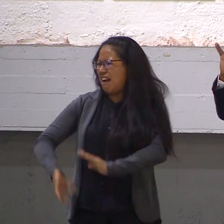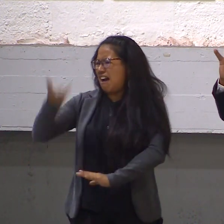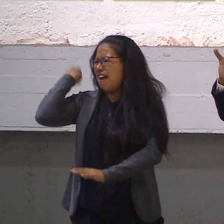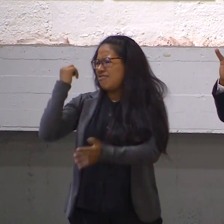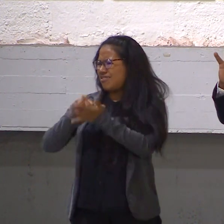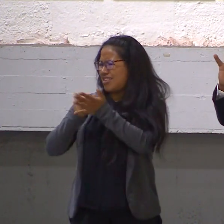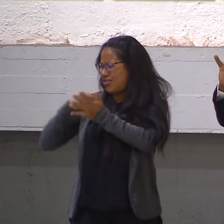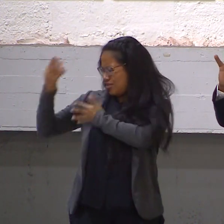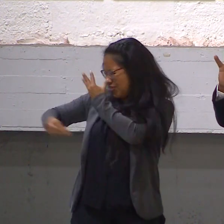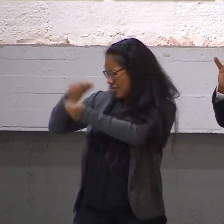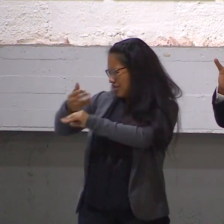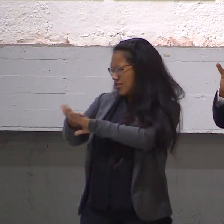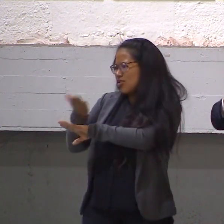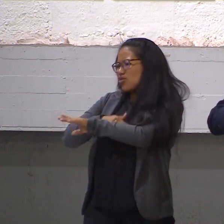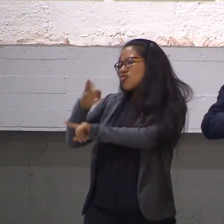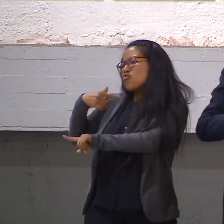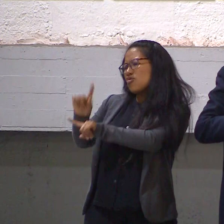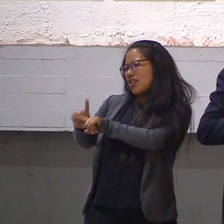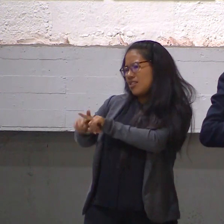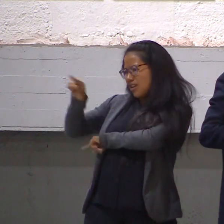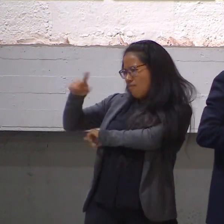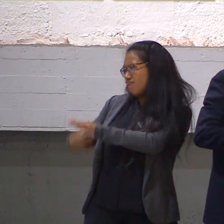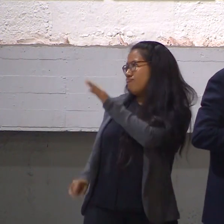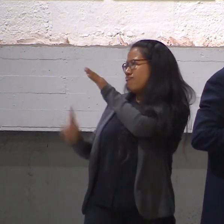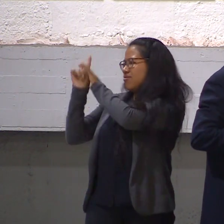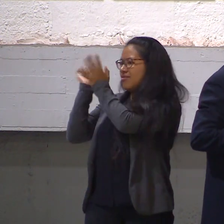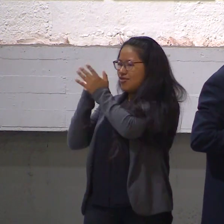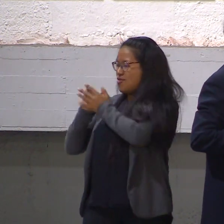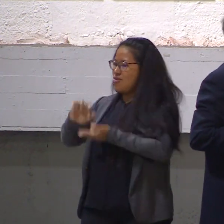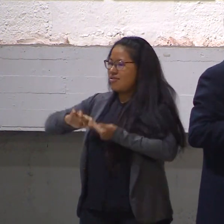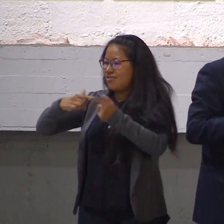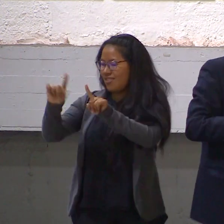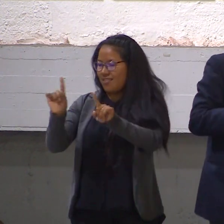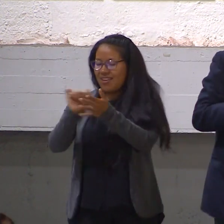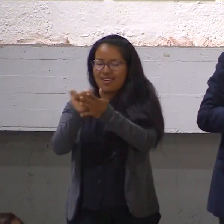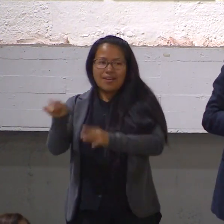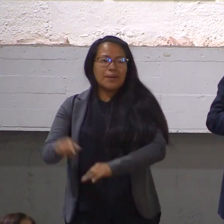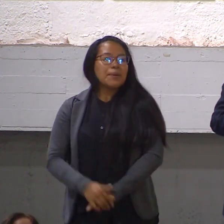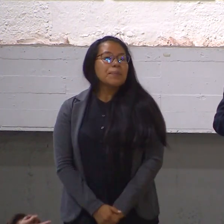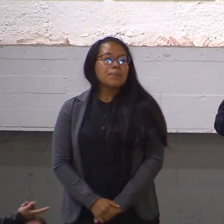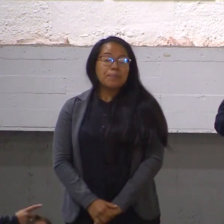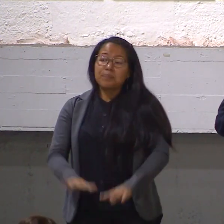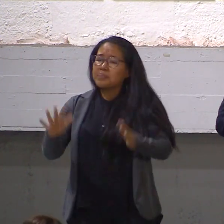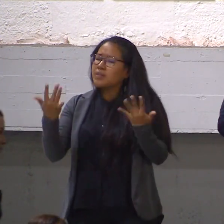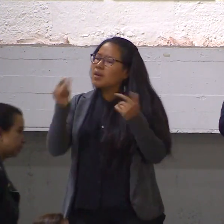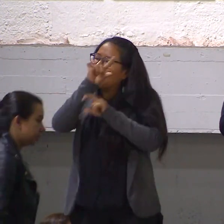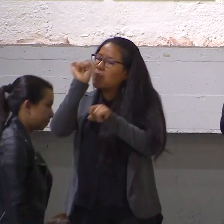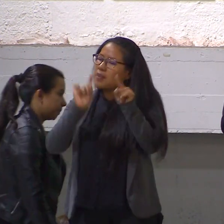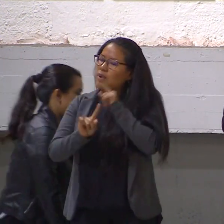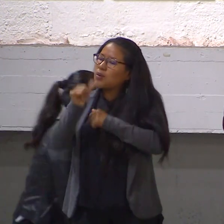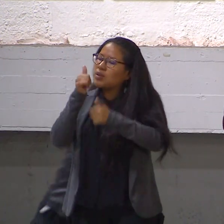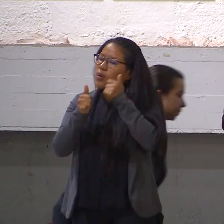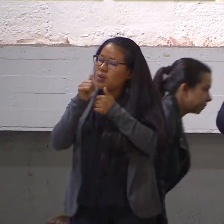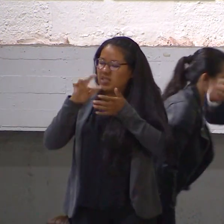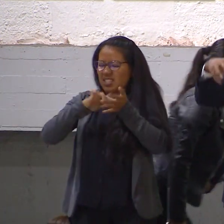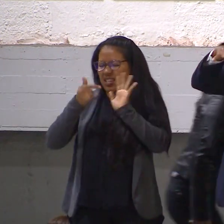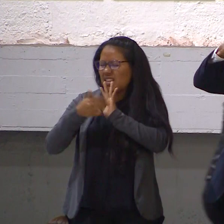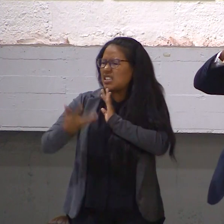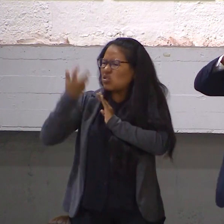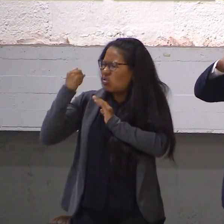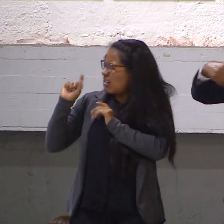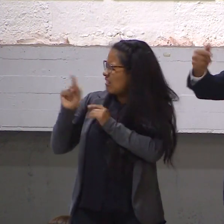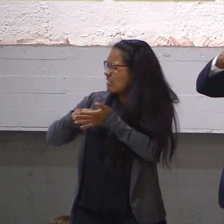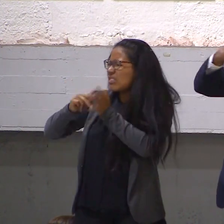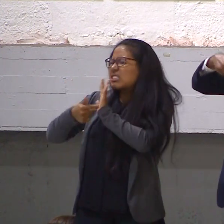manera mítica en la antigua grecia entonces la pregunta es cuál es el significado la historia y quisiera que